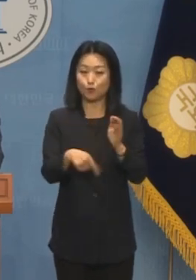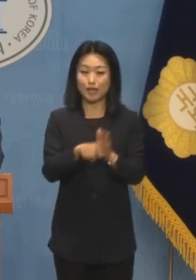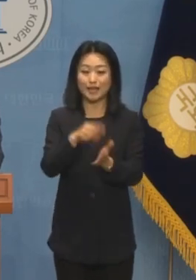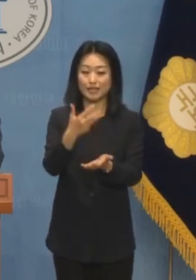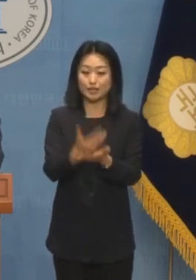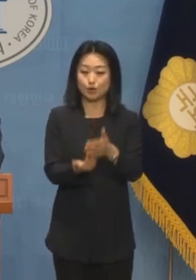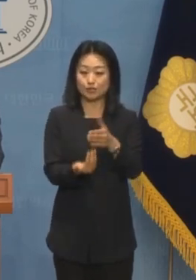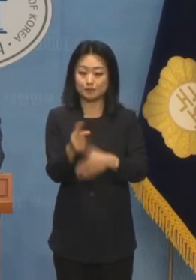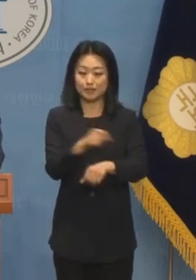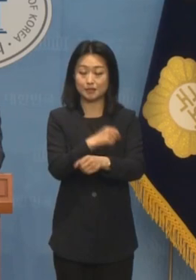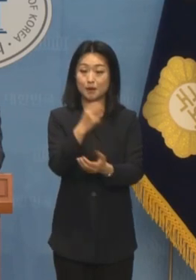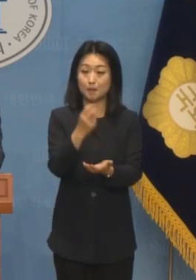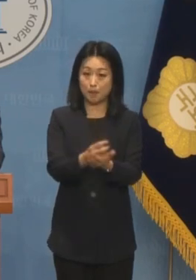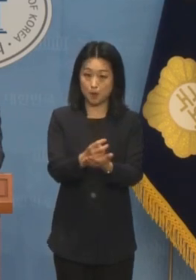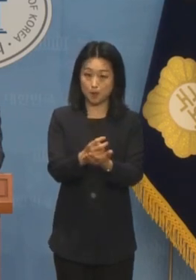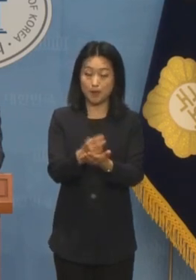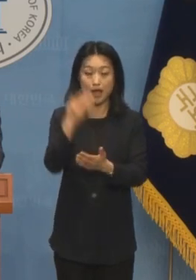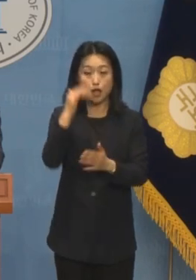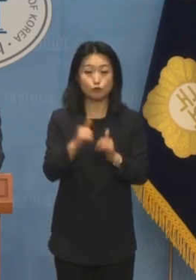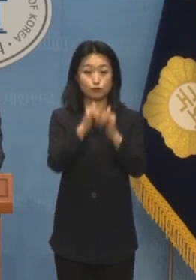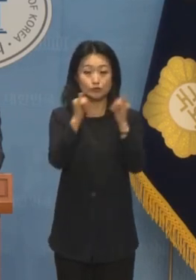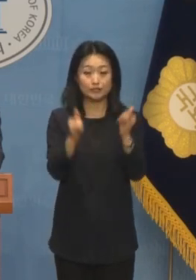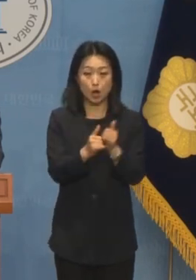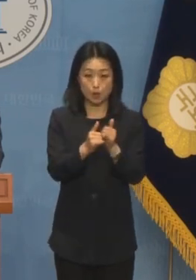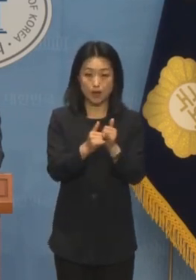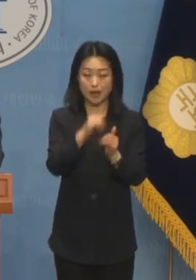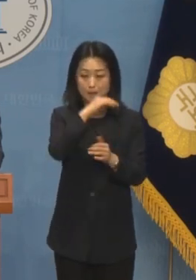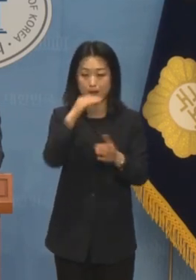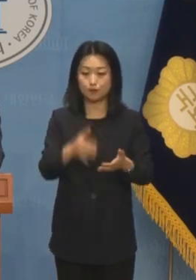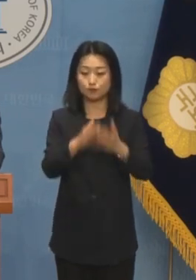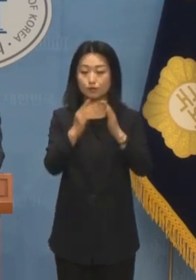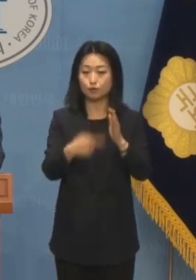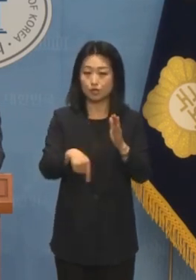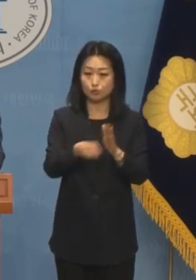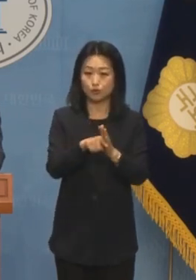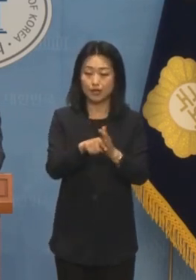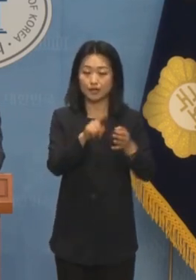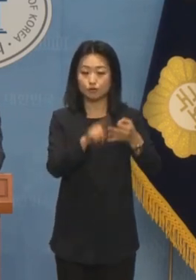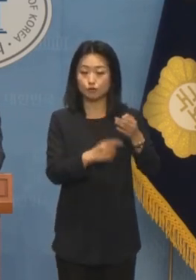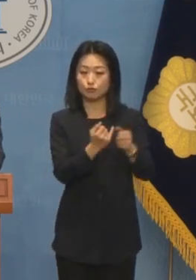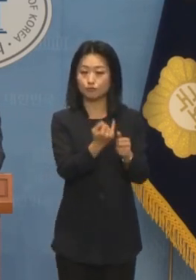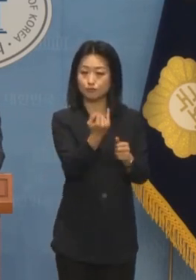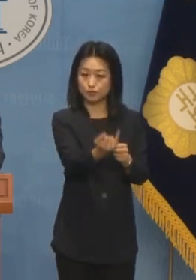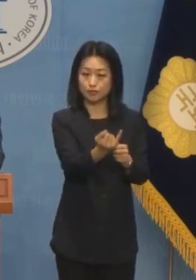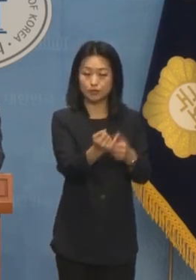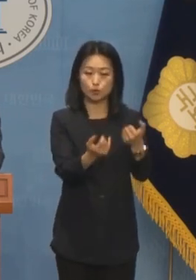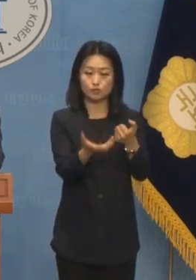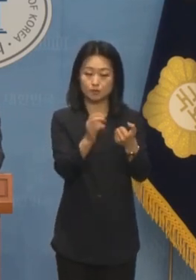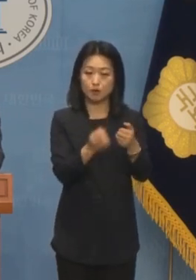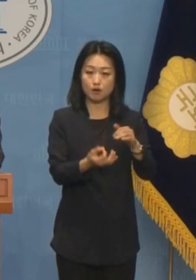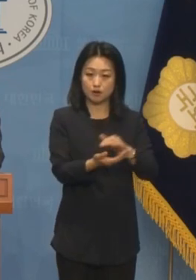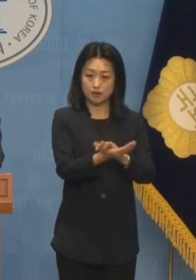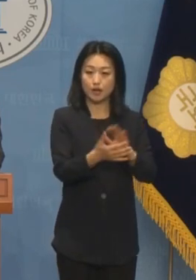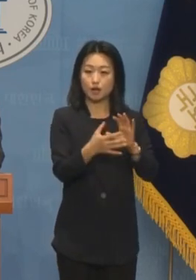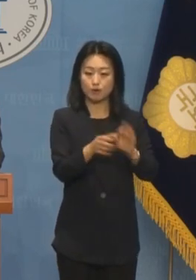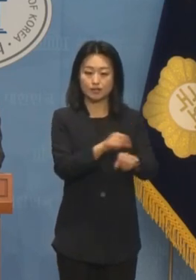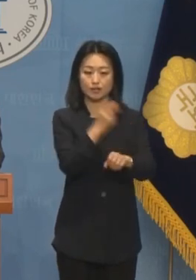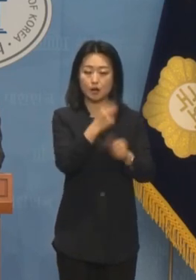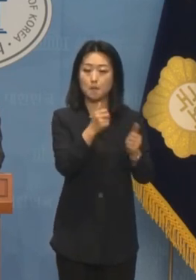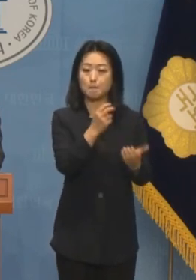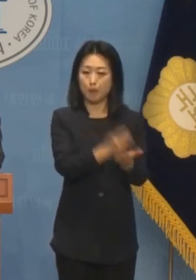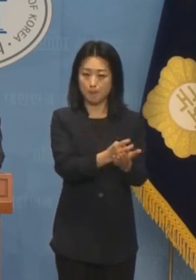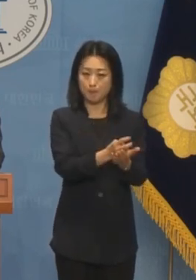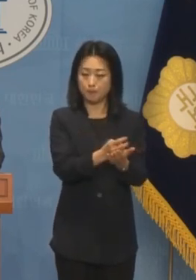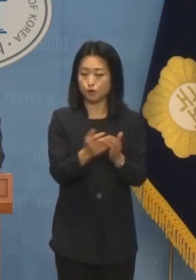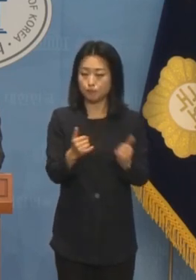참사 특별법 우리 사회 정의를 바로 세우기 위한 김건희 여사와 505 클럽 특봉 등 국민